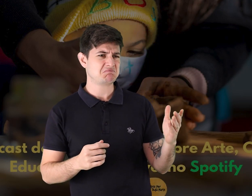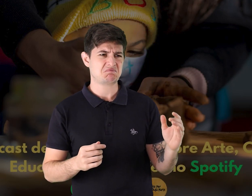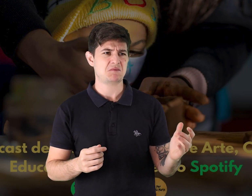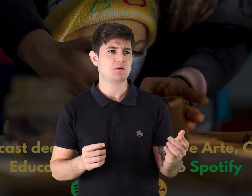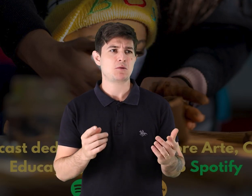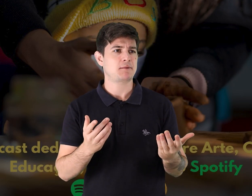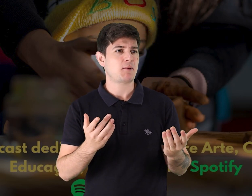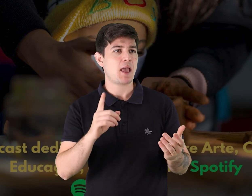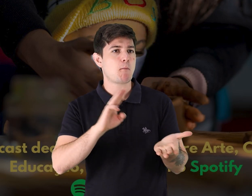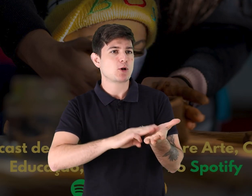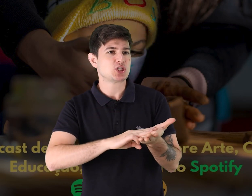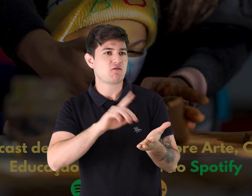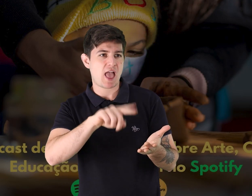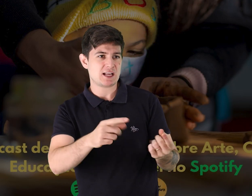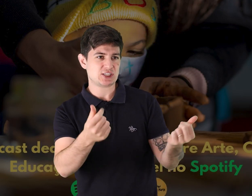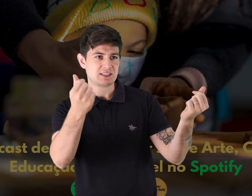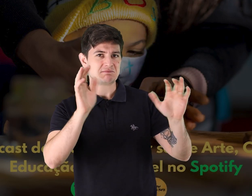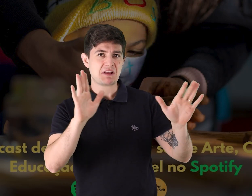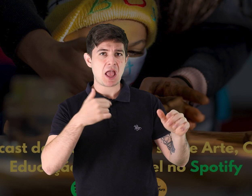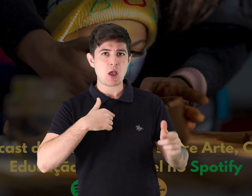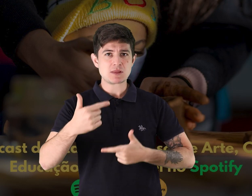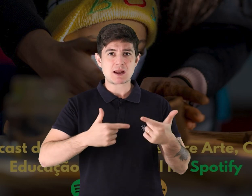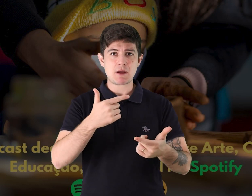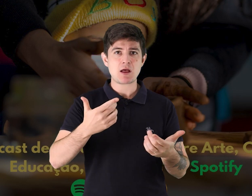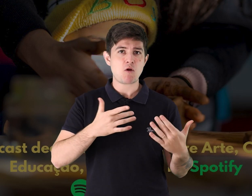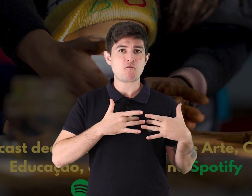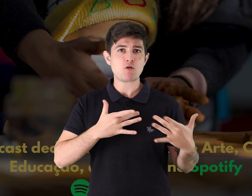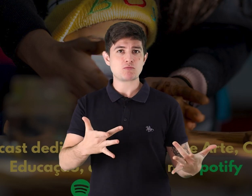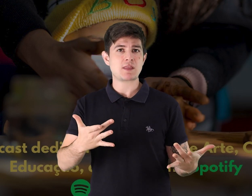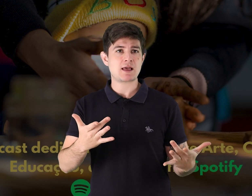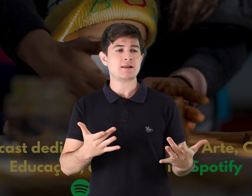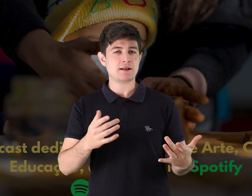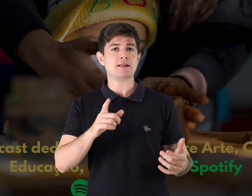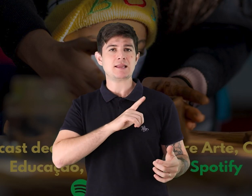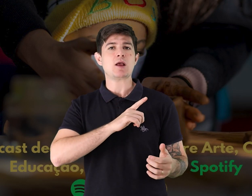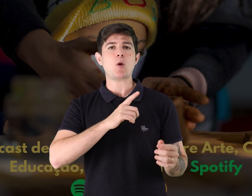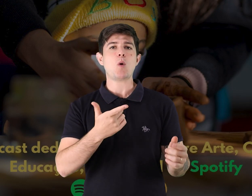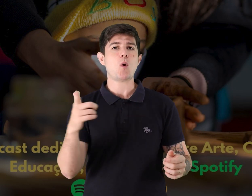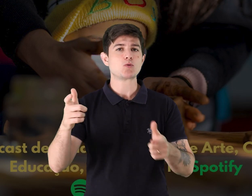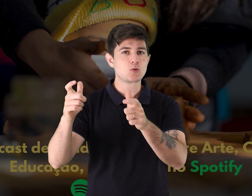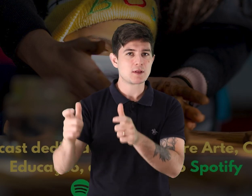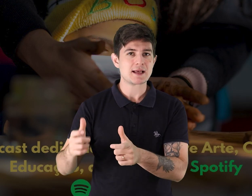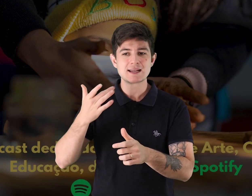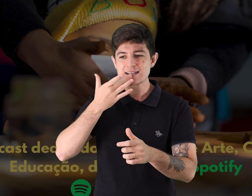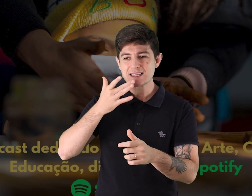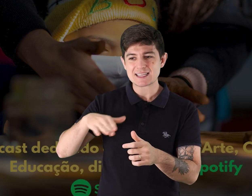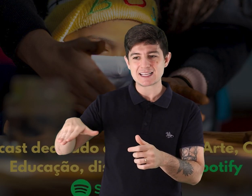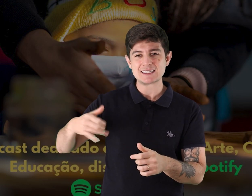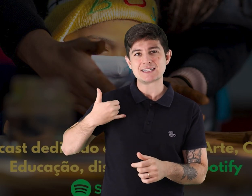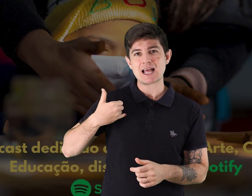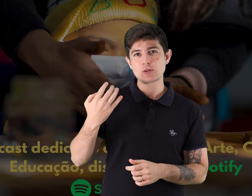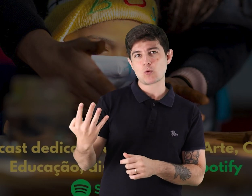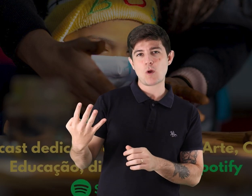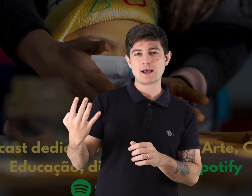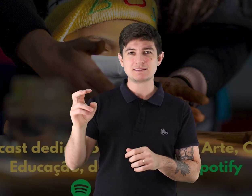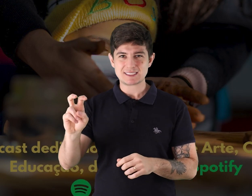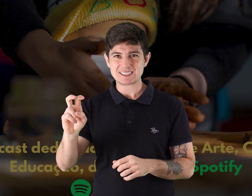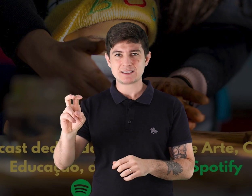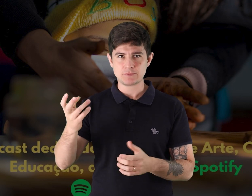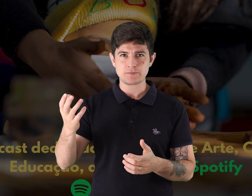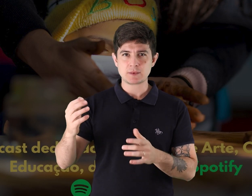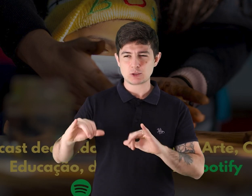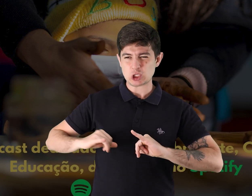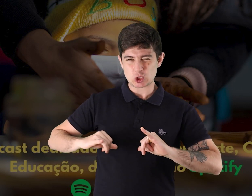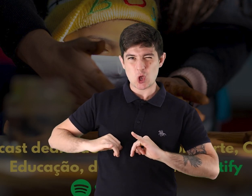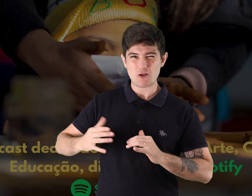Claro, Patrícia, não, independe. Eu sou gestora voluntária de uma unidade que atende crianças vulneráveis de